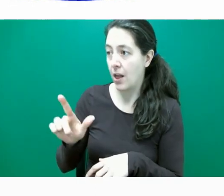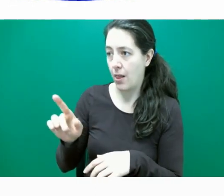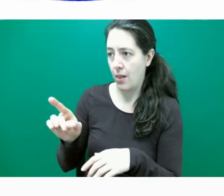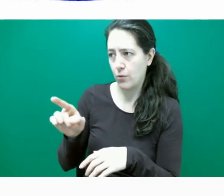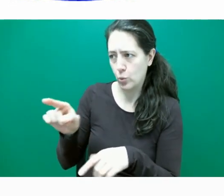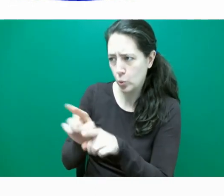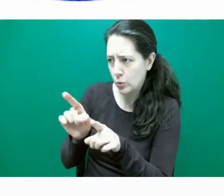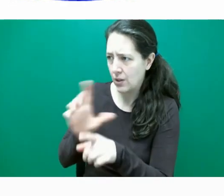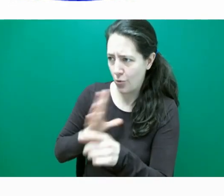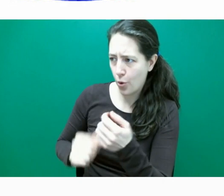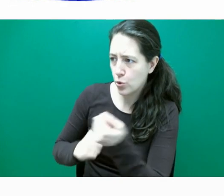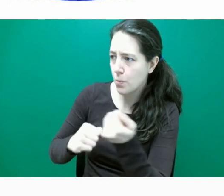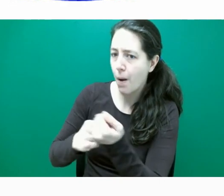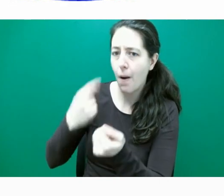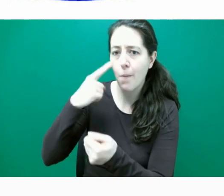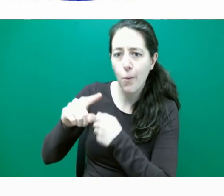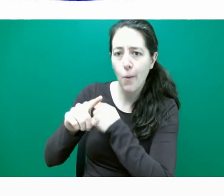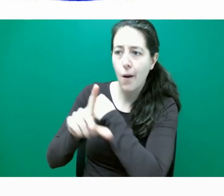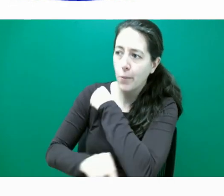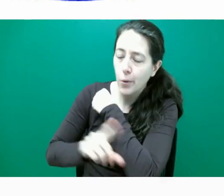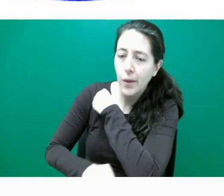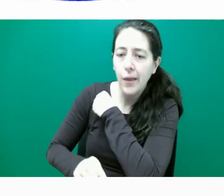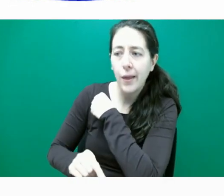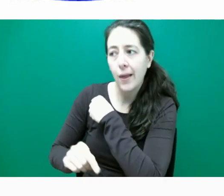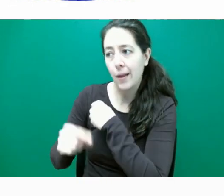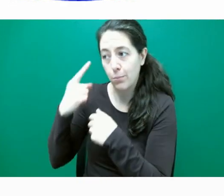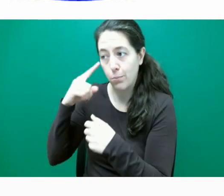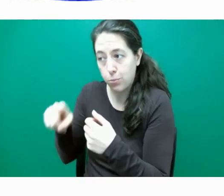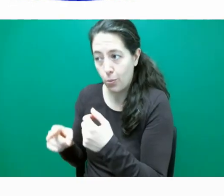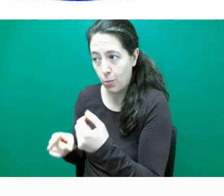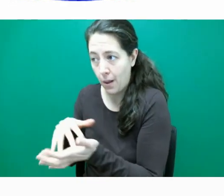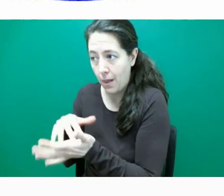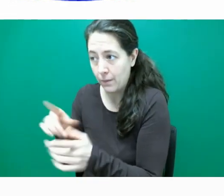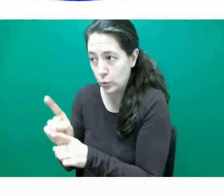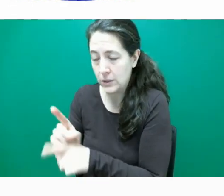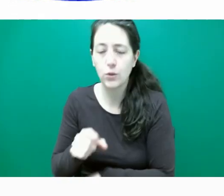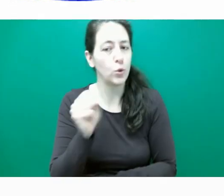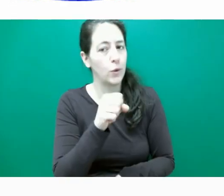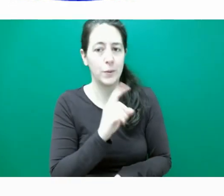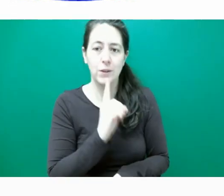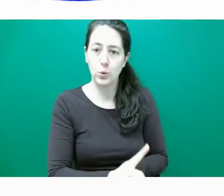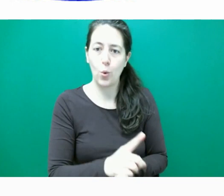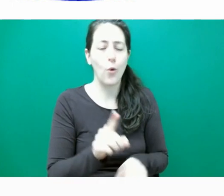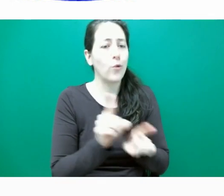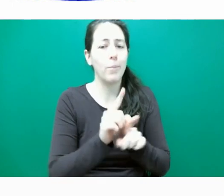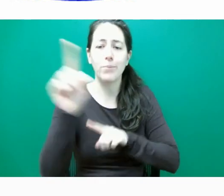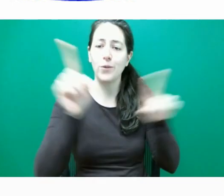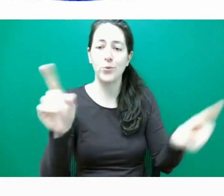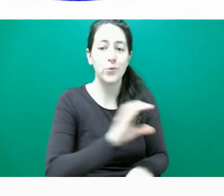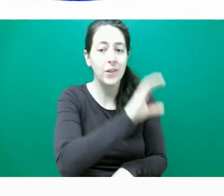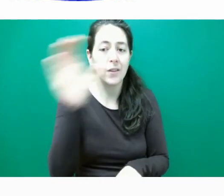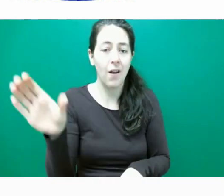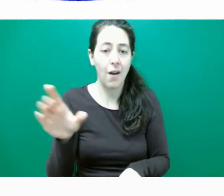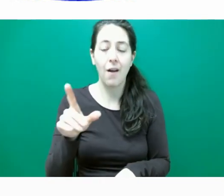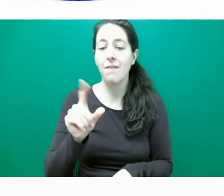du support pour le personnel et même aussi les élèves. Absolument. Et puis, comme partout au pays d'ailleurs, le 25 janvier,